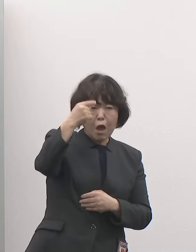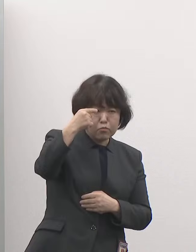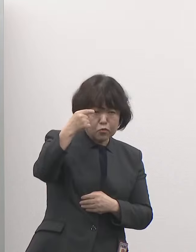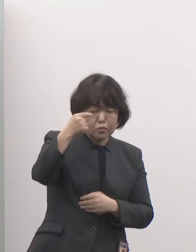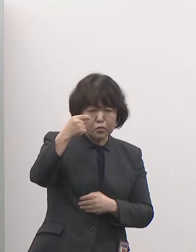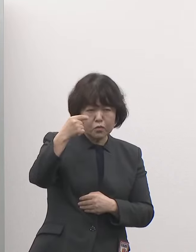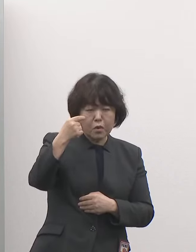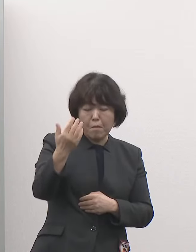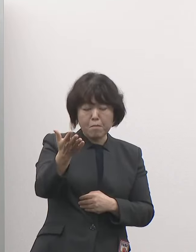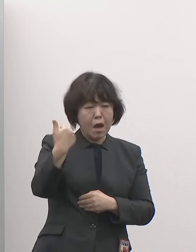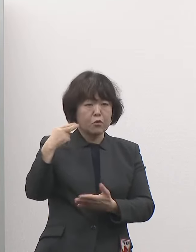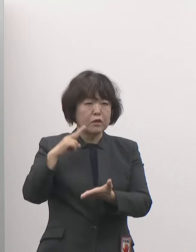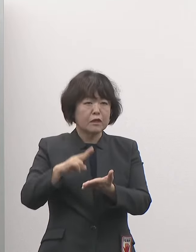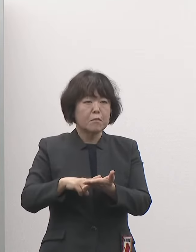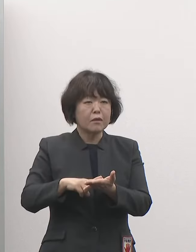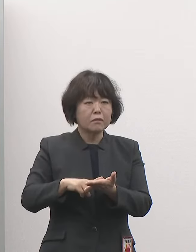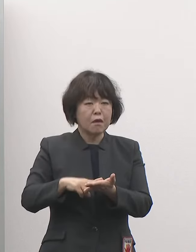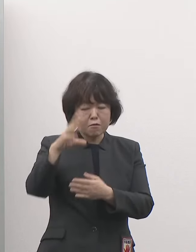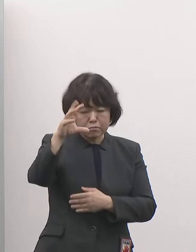ね、